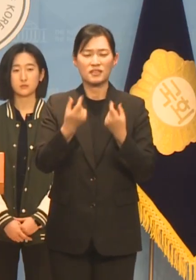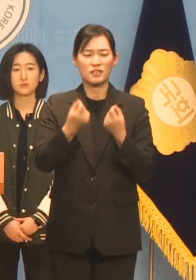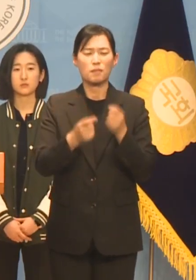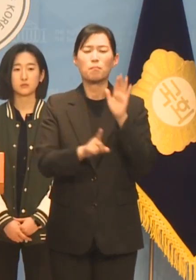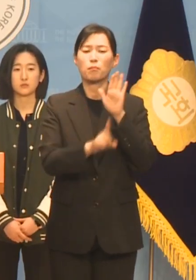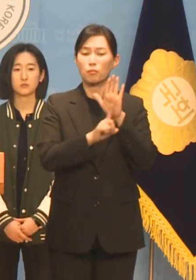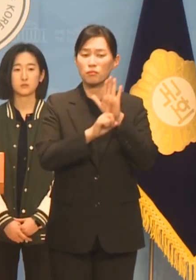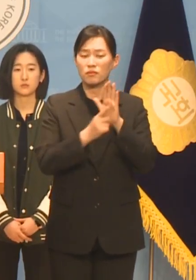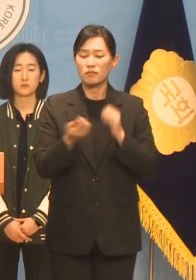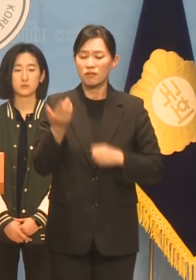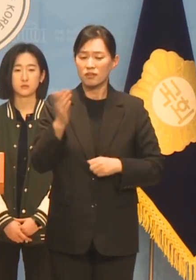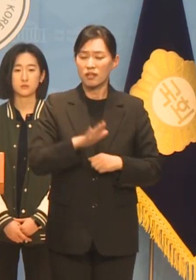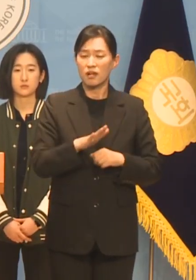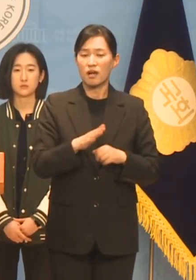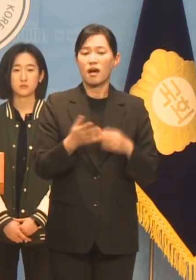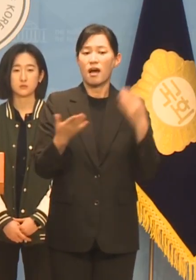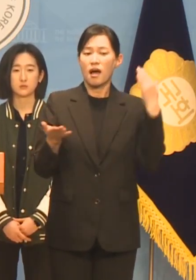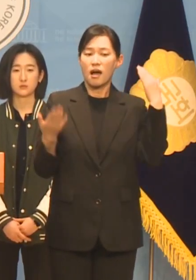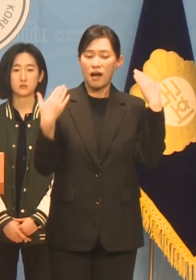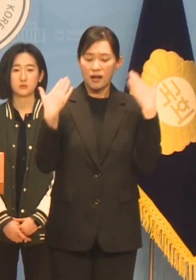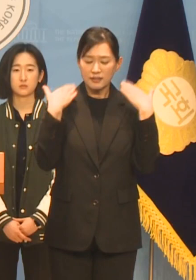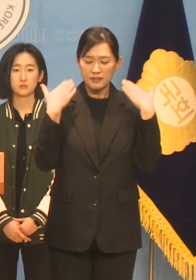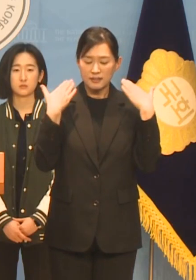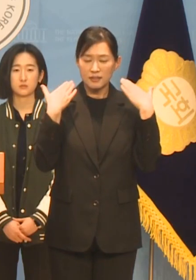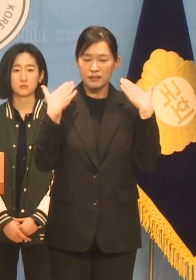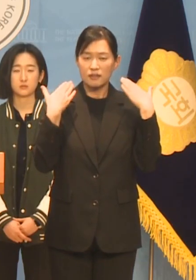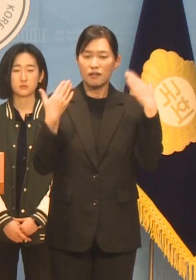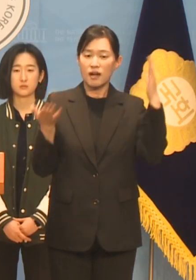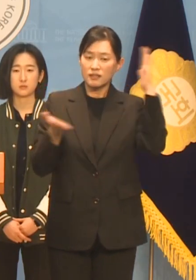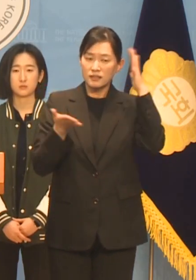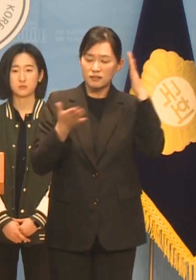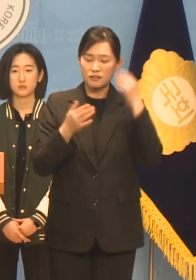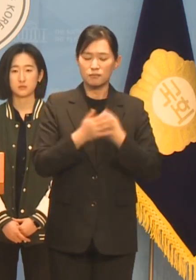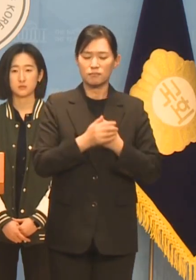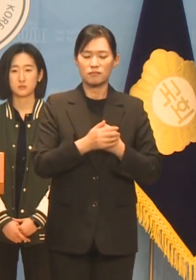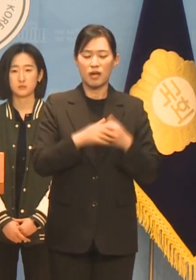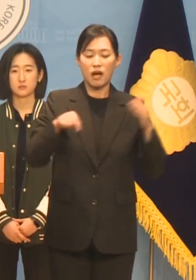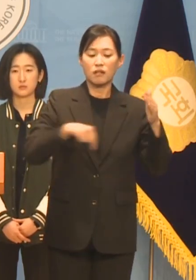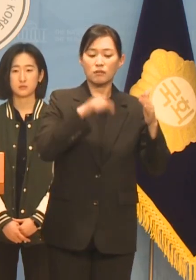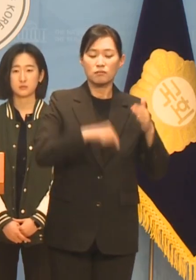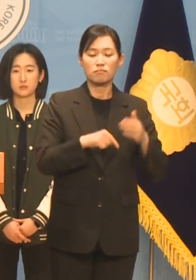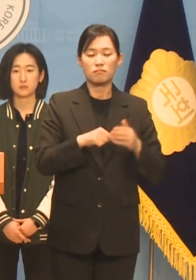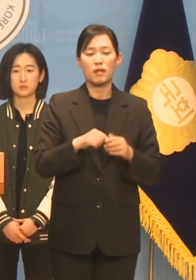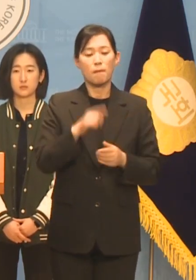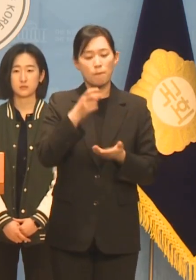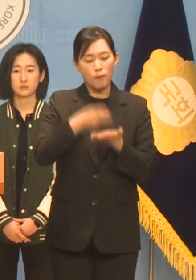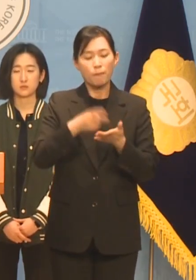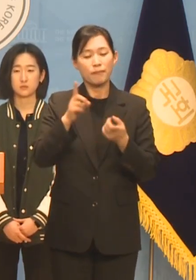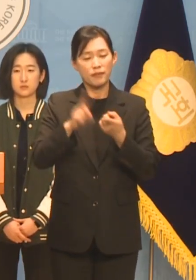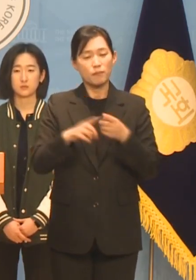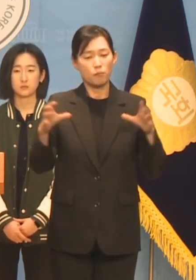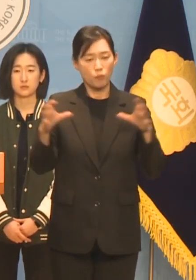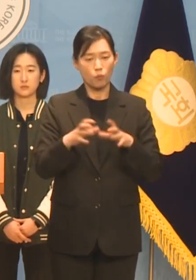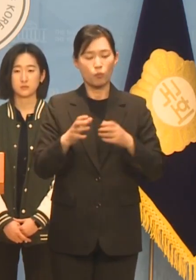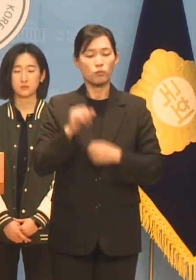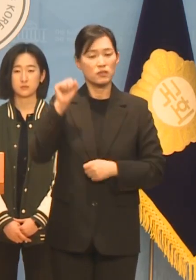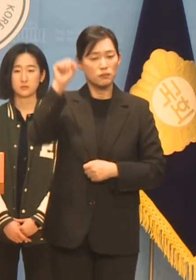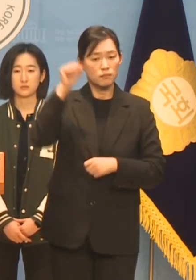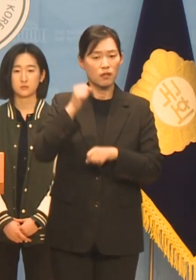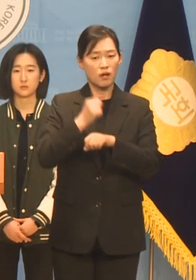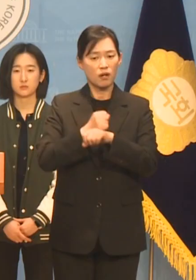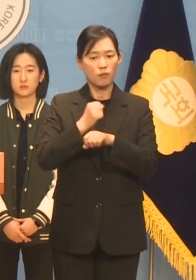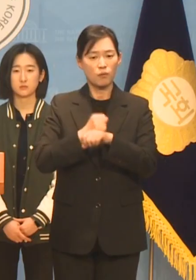그러나 재학생들의 민주적인 의견 표출을 짓밟은 것은 캠퍼스 외부에서 합법적인 신고 후 집회를 집행한 소위